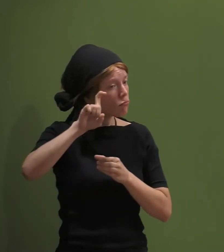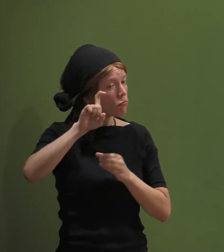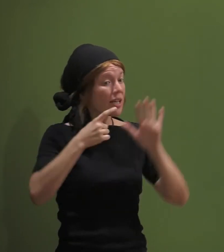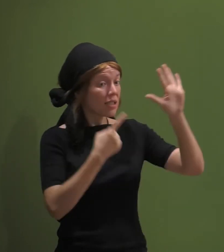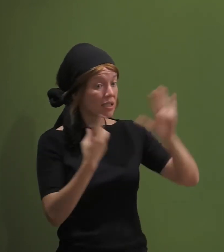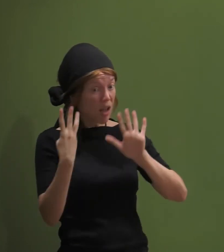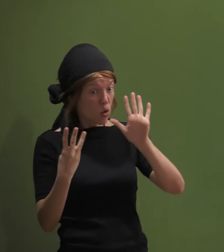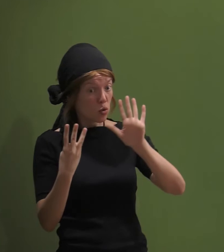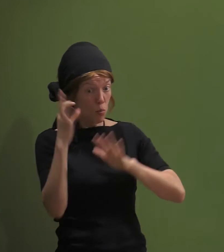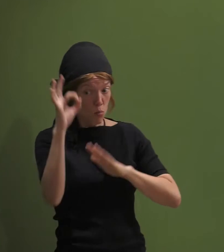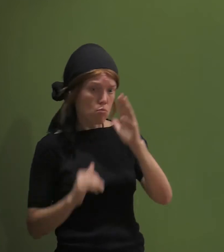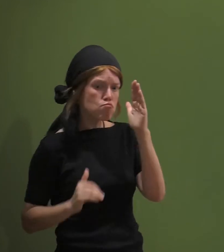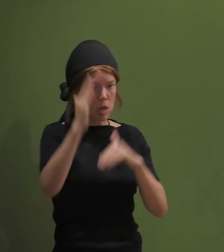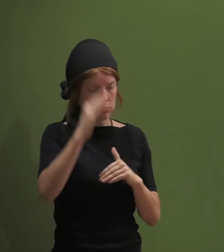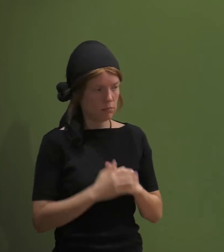el 68%.